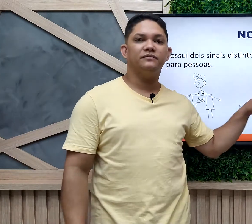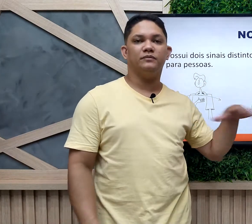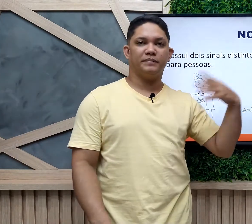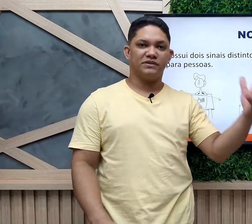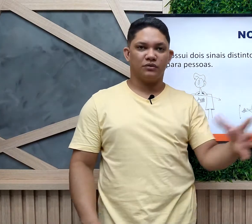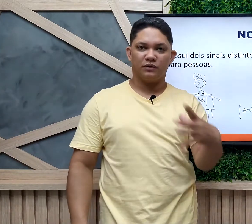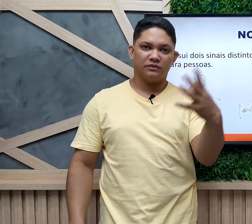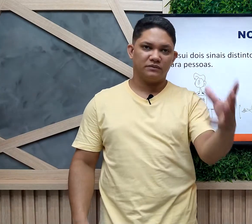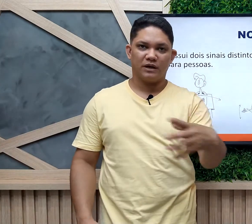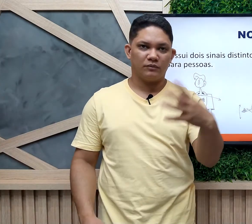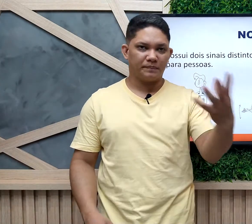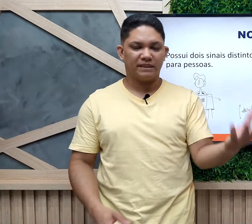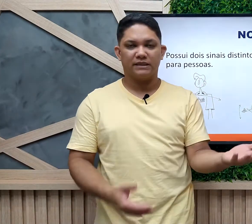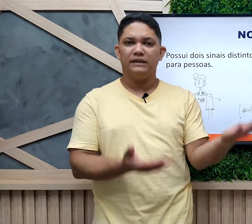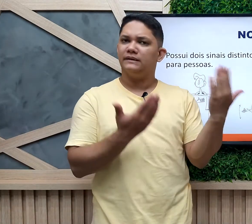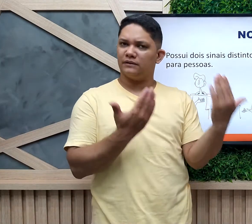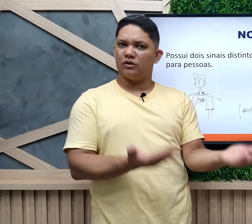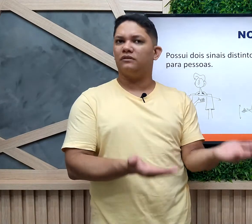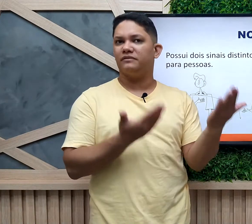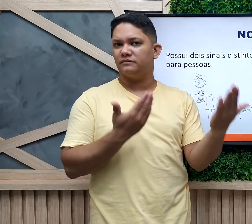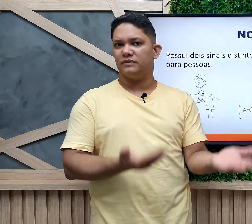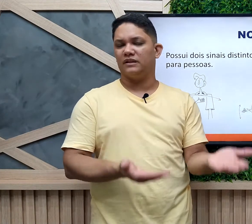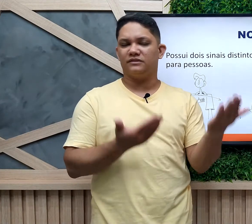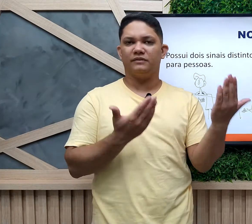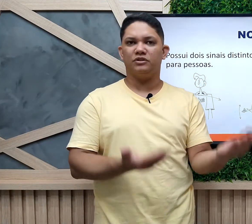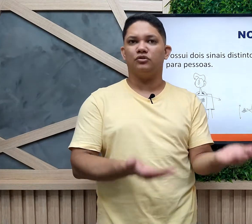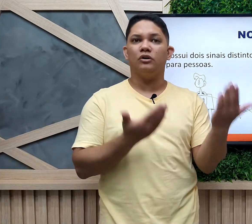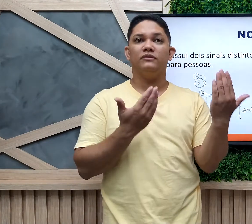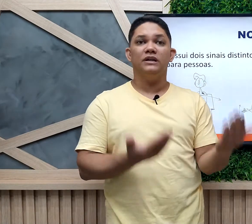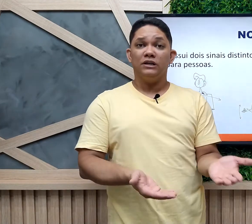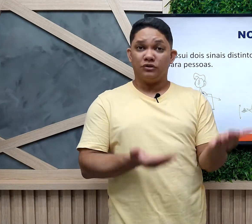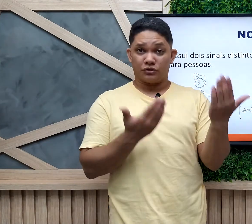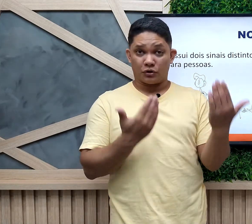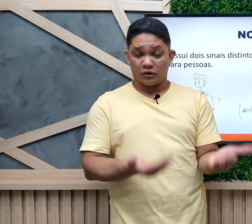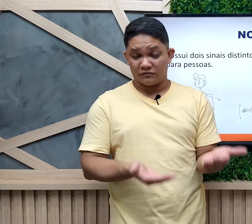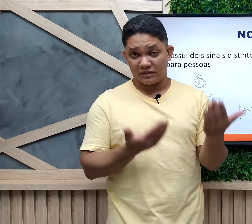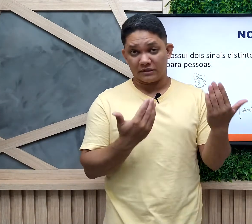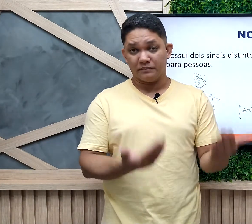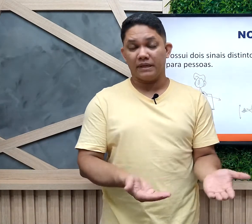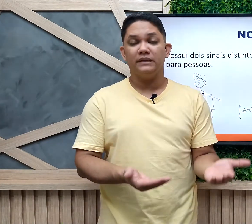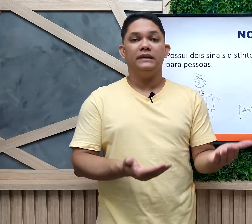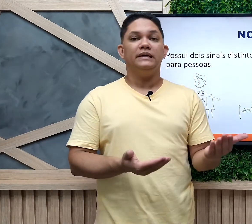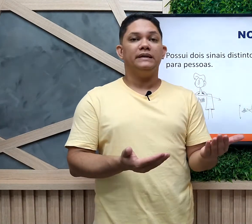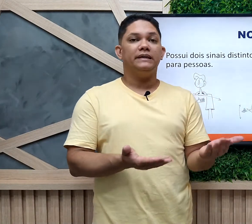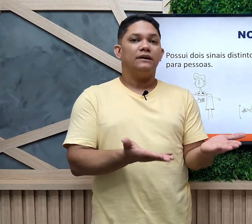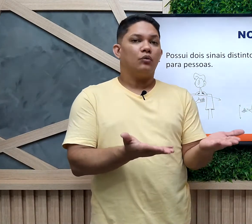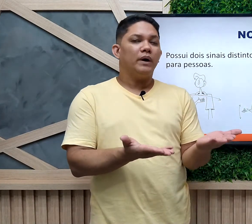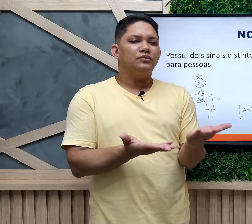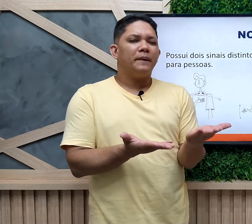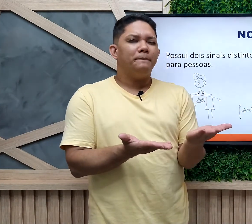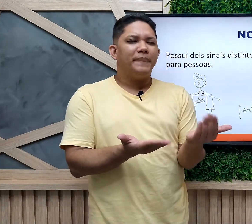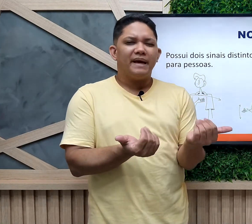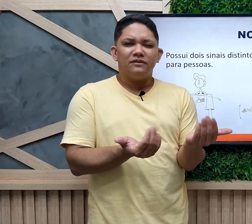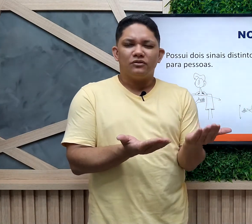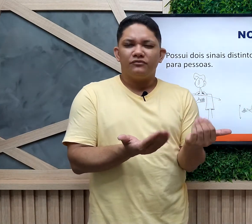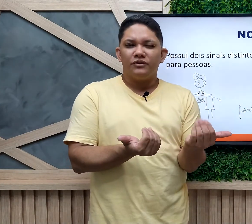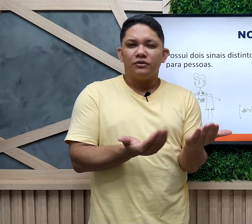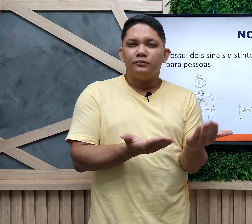uma pessoa, um animal, uma planta que é nova, relativamente nova, jovem também. E quando é bem novinho,